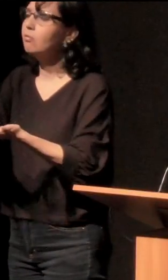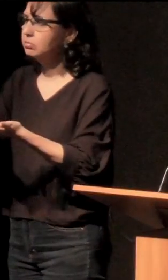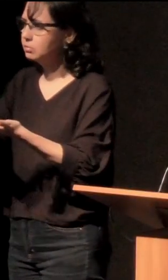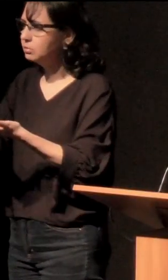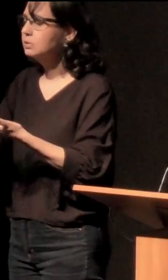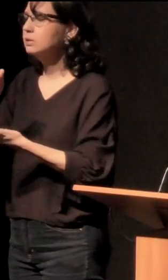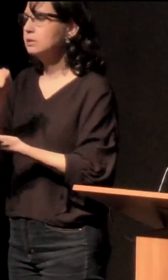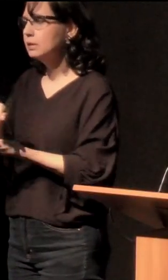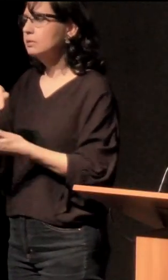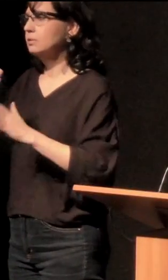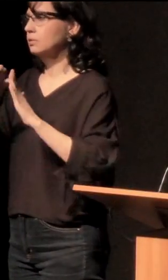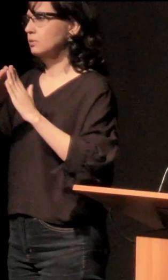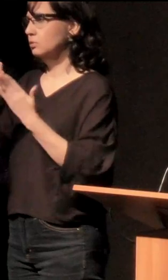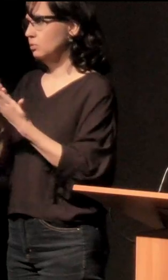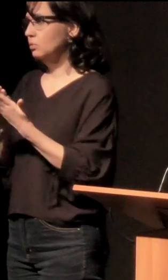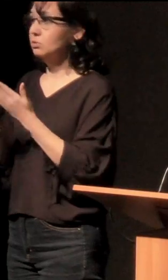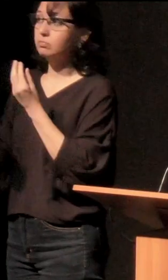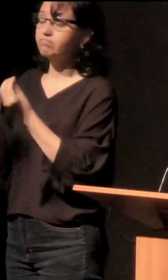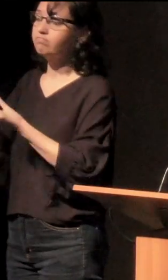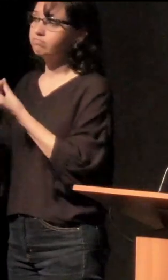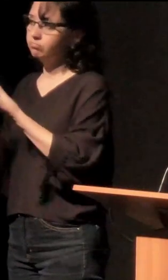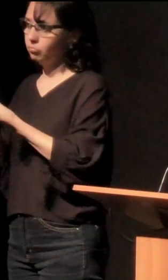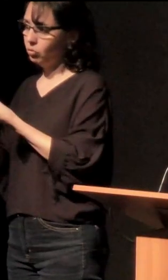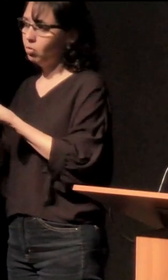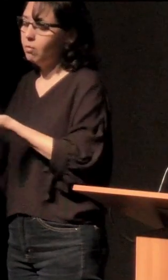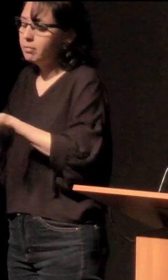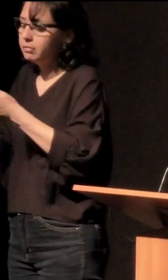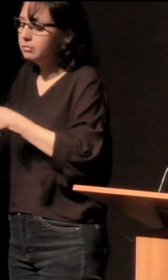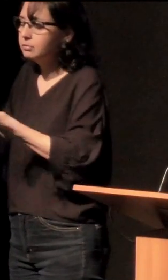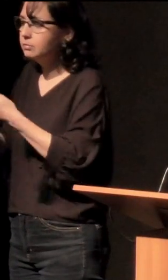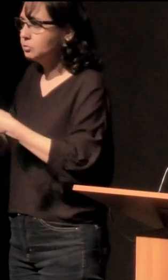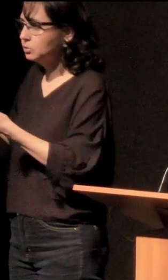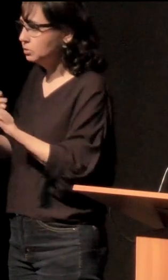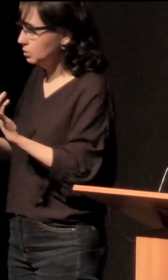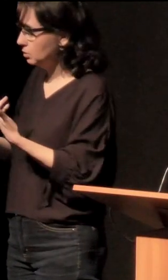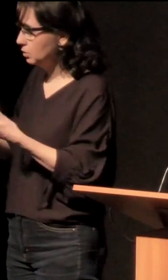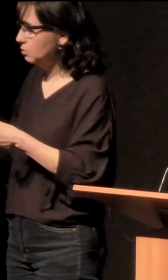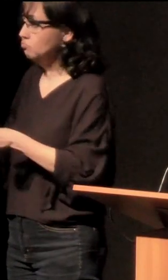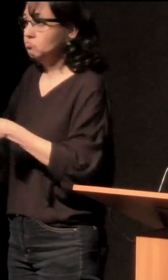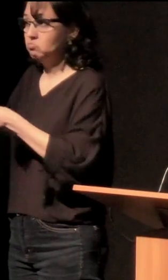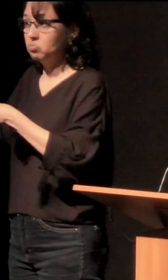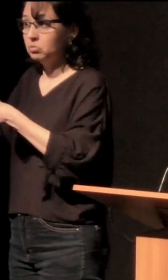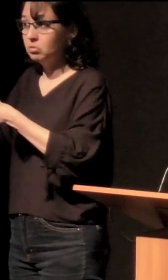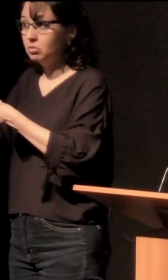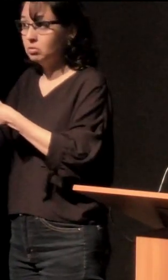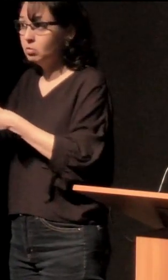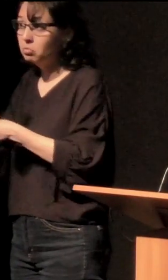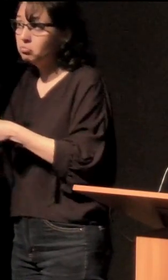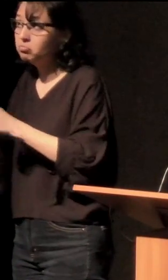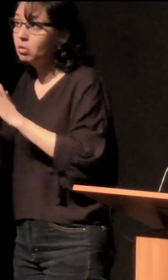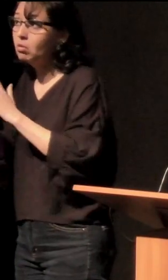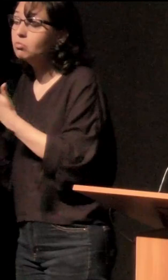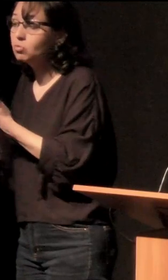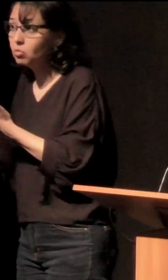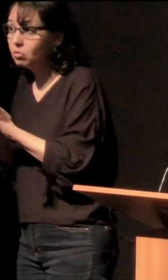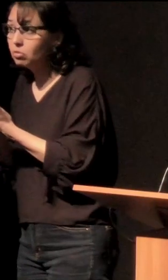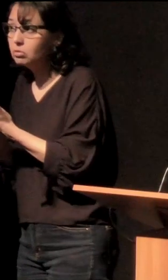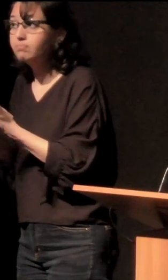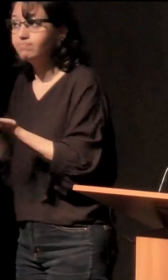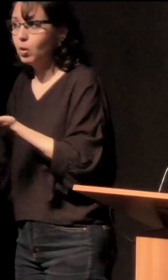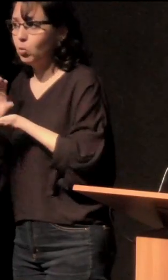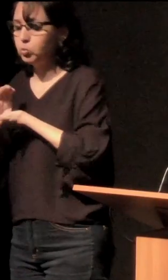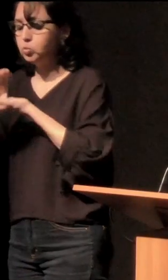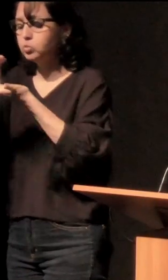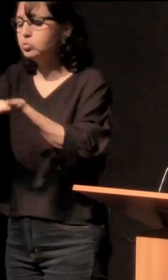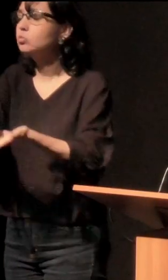escolas né É principalmente nos municípios que não é escolarizado que o recurso Ele ele